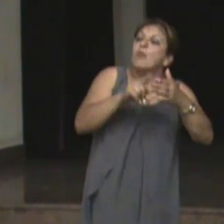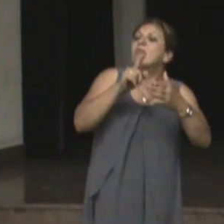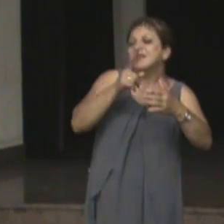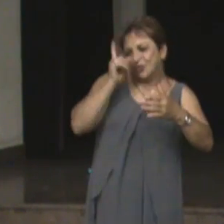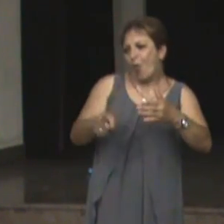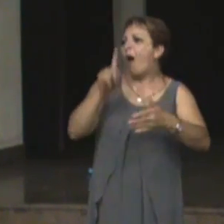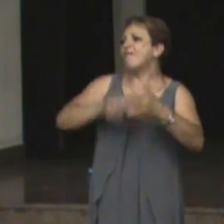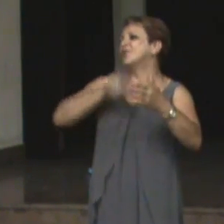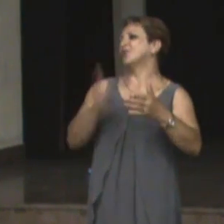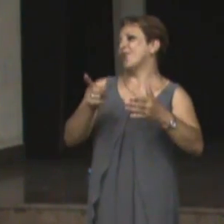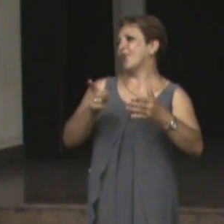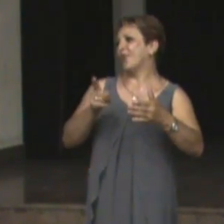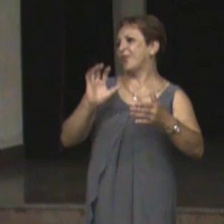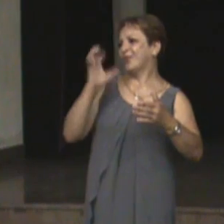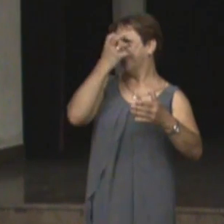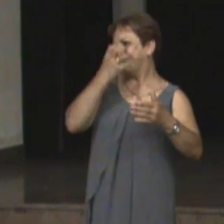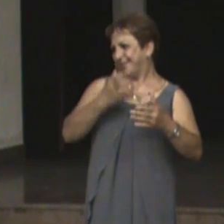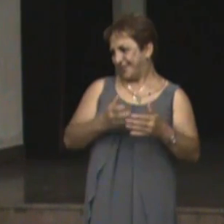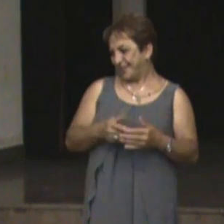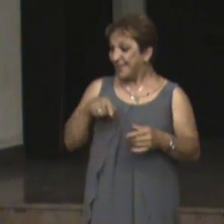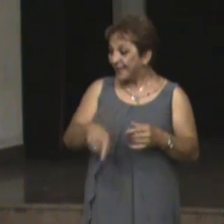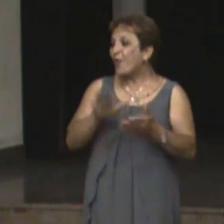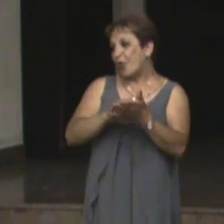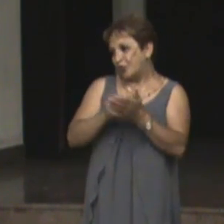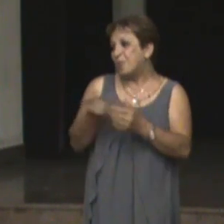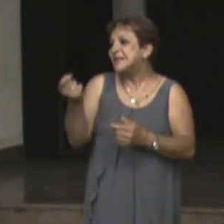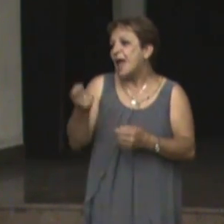Ուրեմն, ինչպես որ